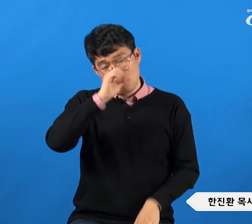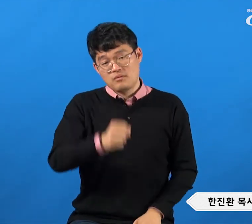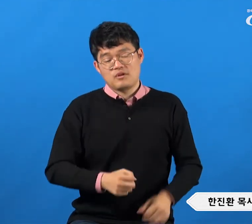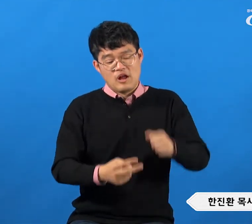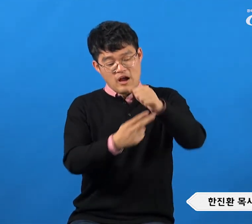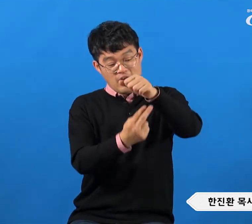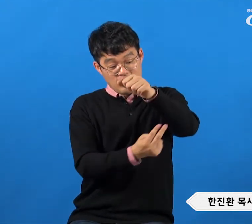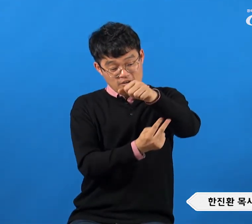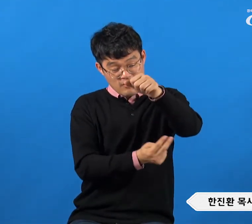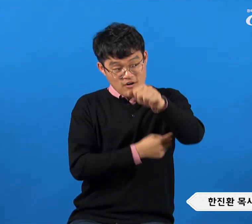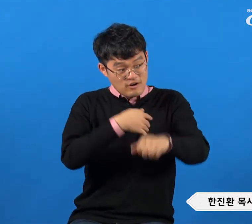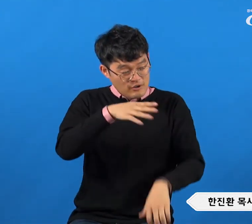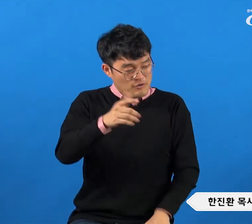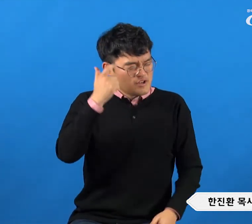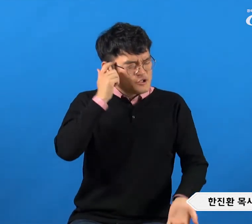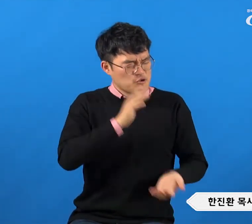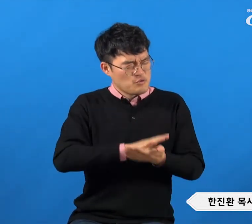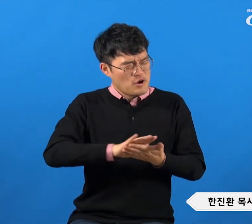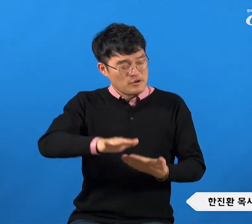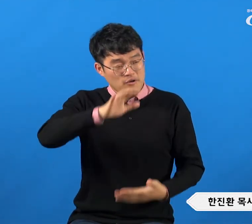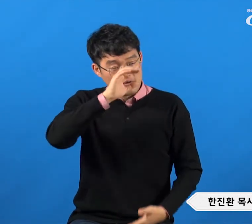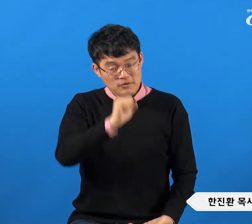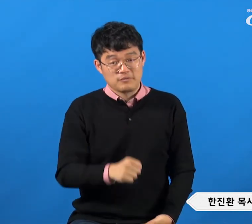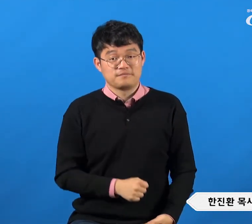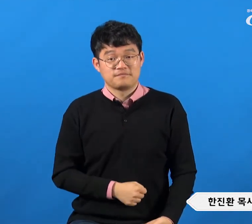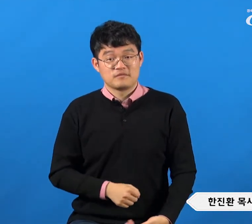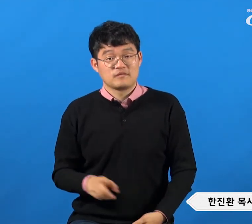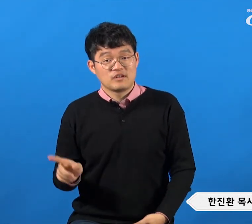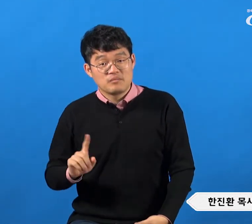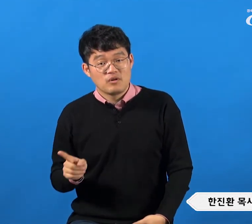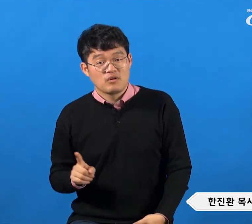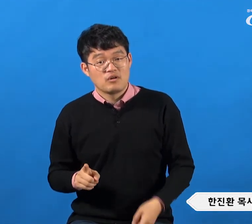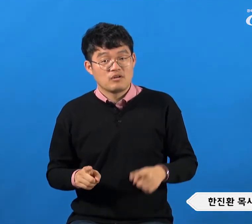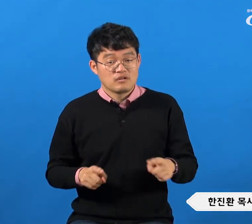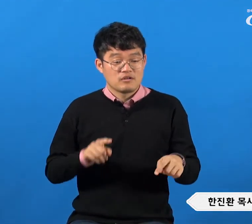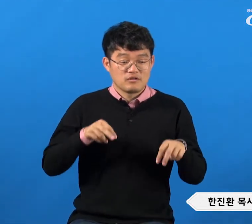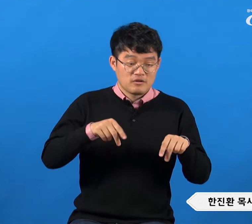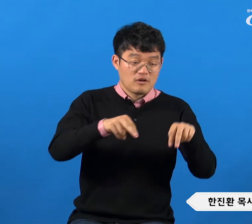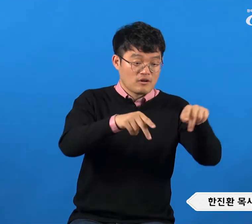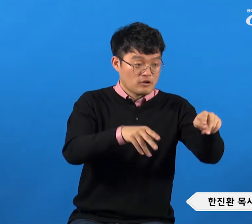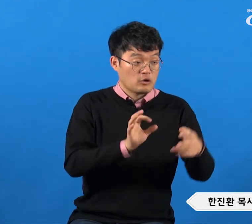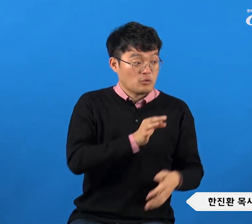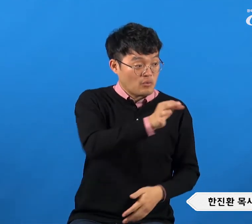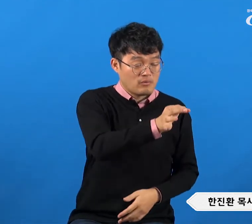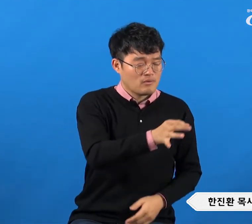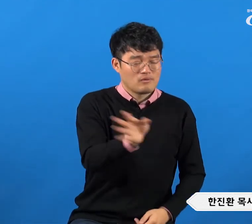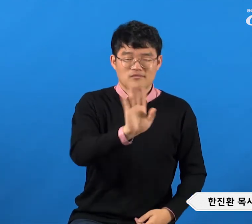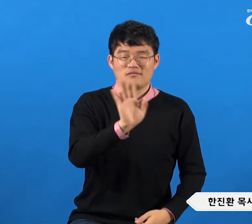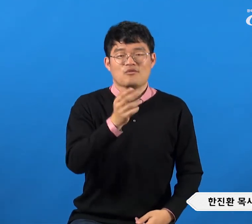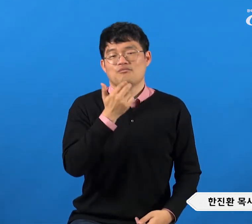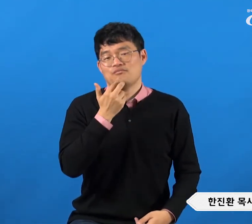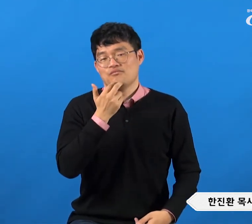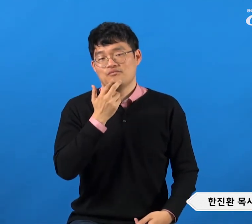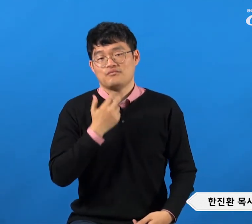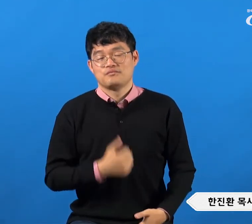한강변에만 나가도 얼마나 시원한지 모릅니다. 그런 데는 돈 한 푼도 내지 않습니다.